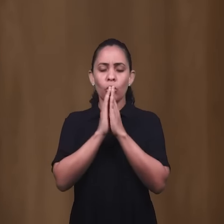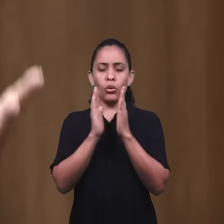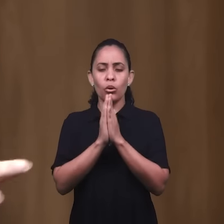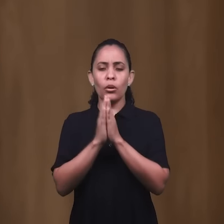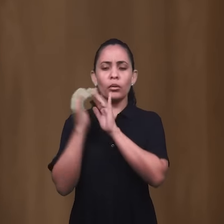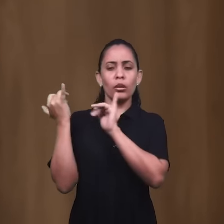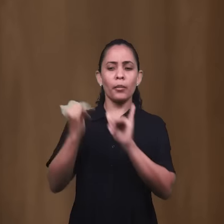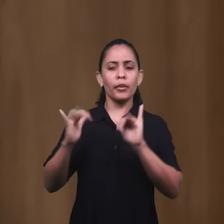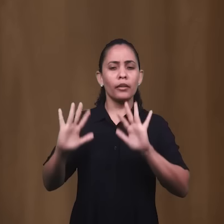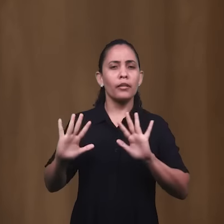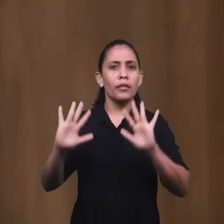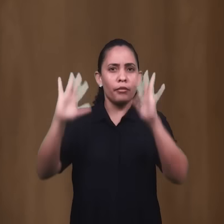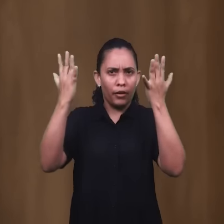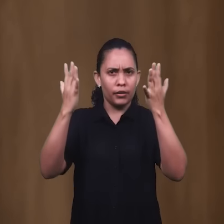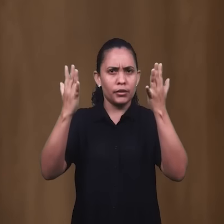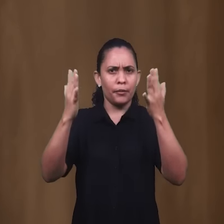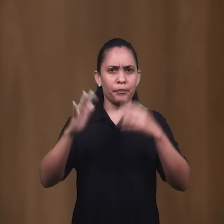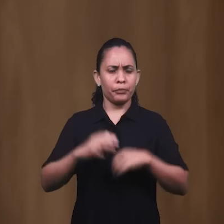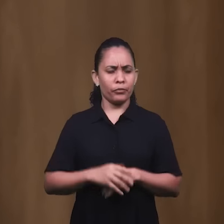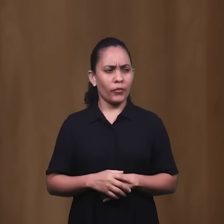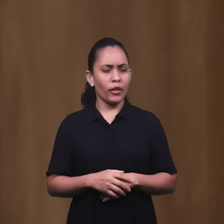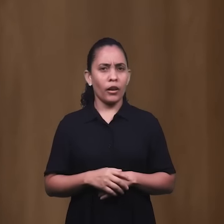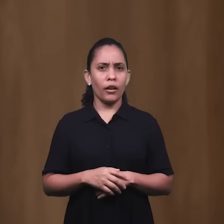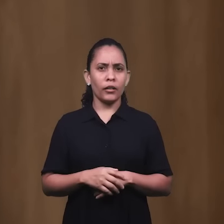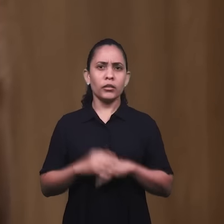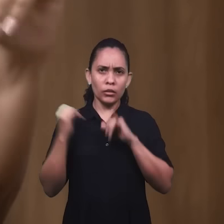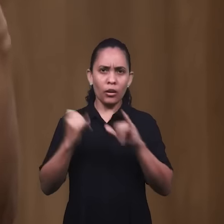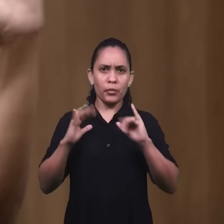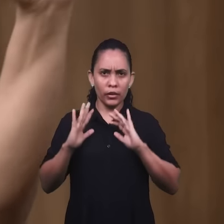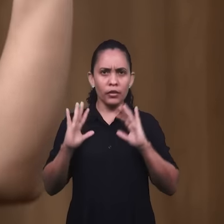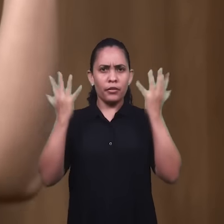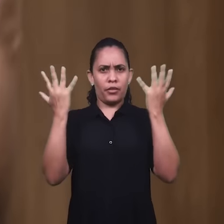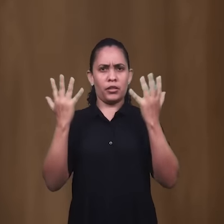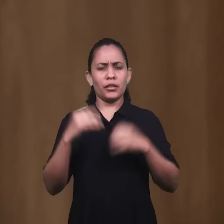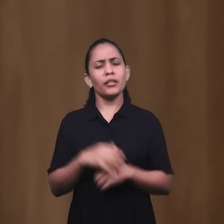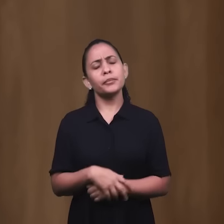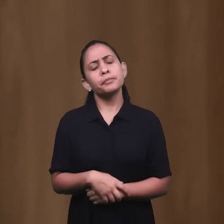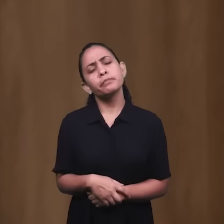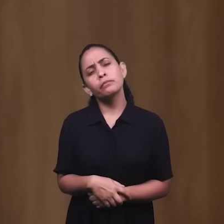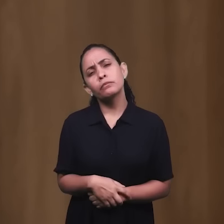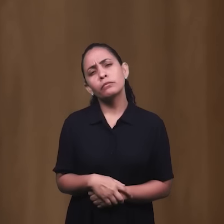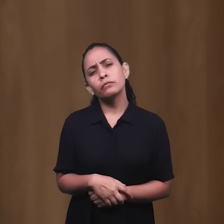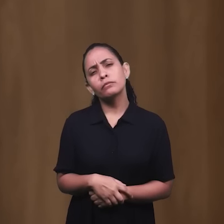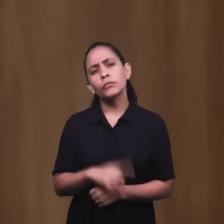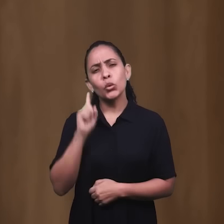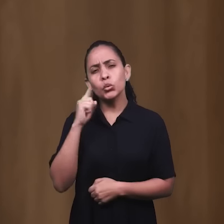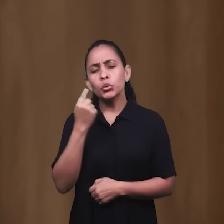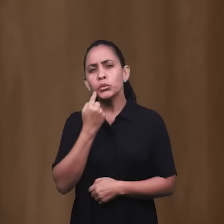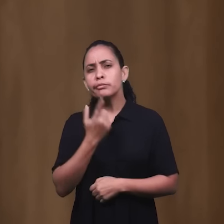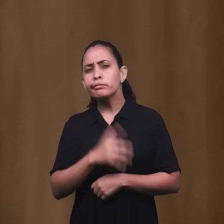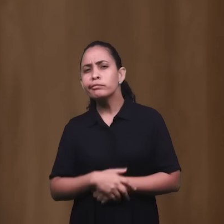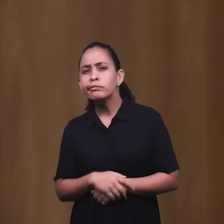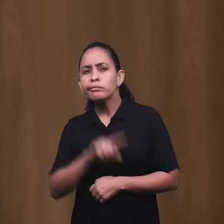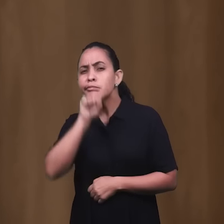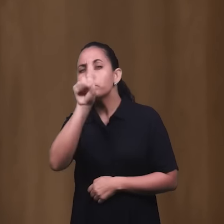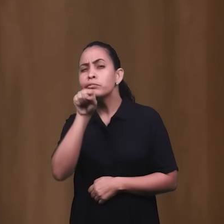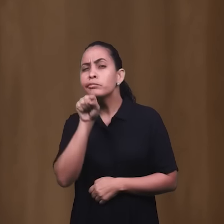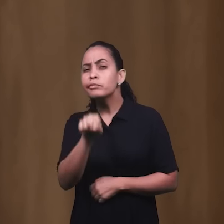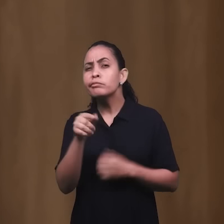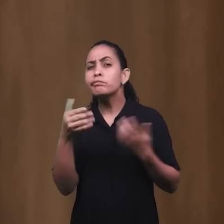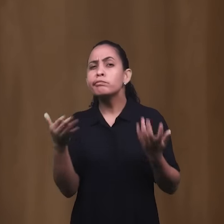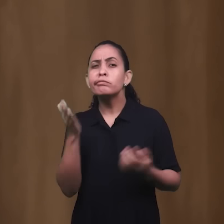pelo trombetas e festas. E aí a interpretação foi trombetas e festas, e ele ficou sem entender